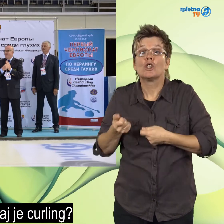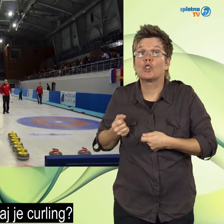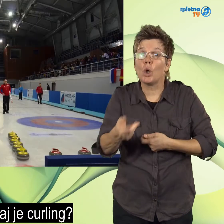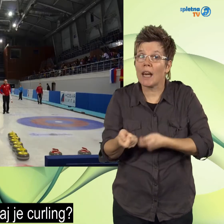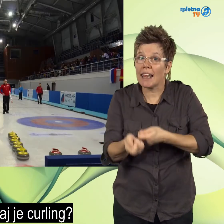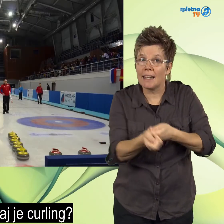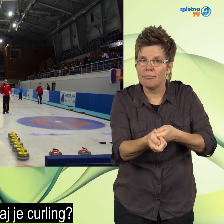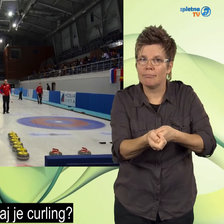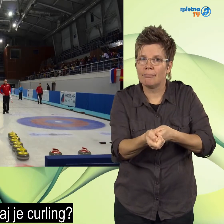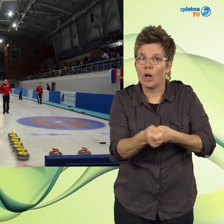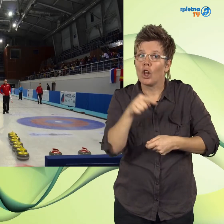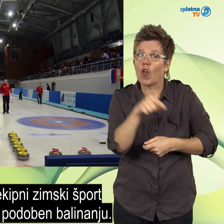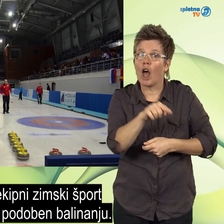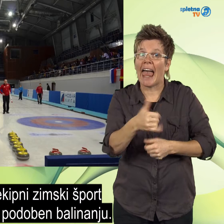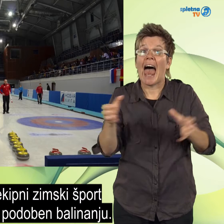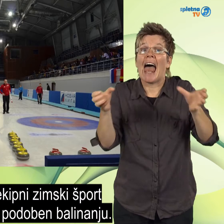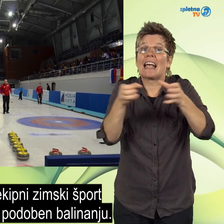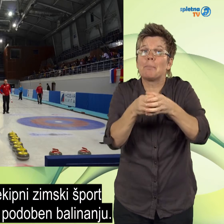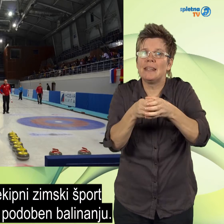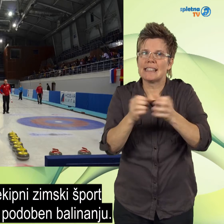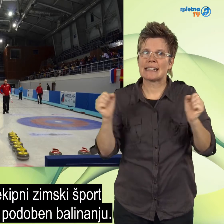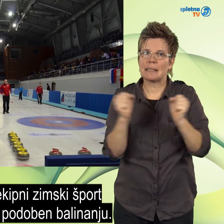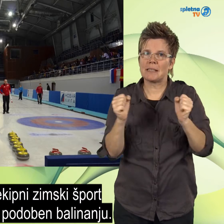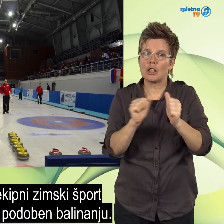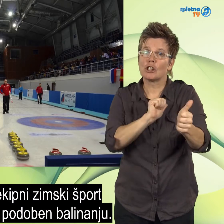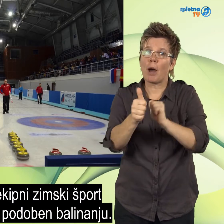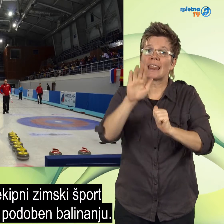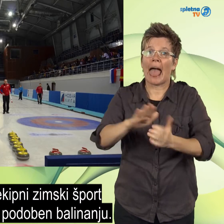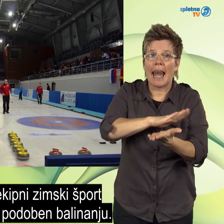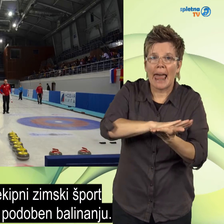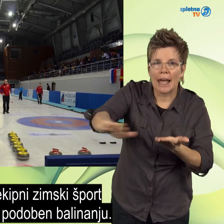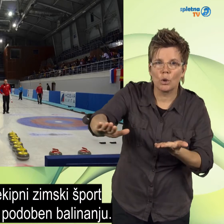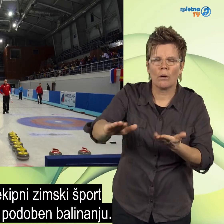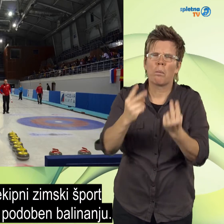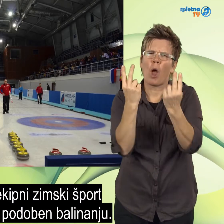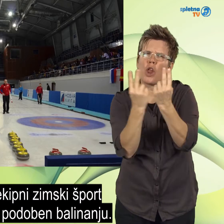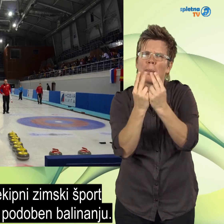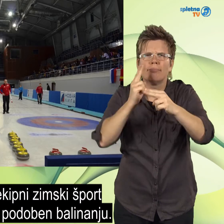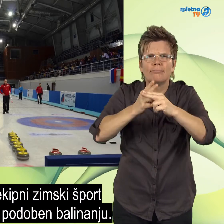Kaj je curling? To je ekipni zimski šport na ledu, podoben balinanju.